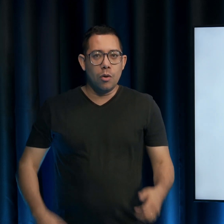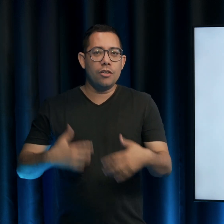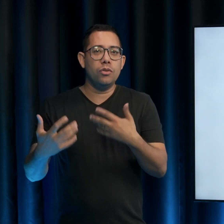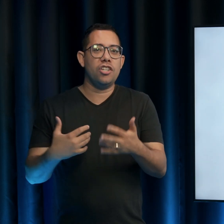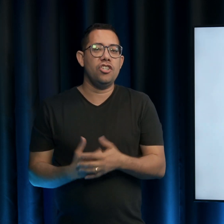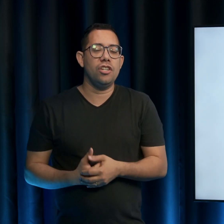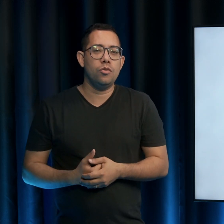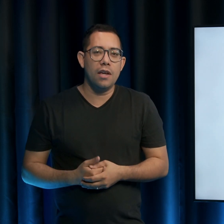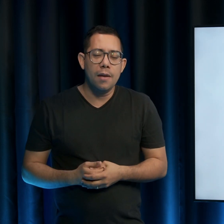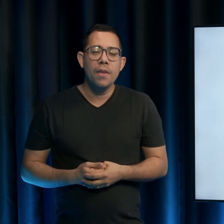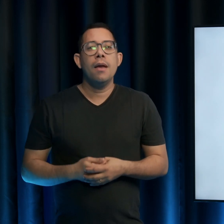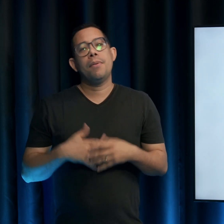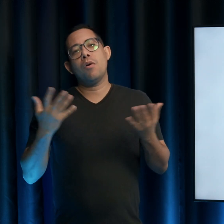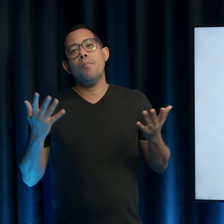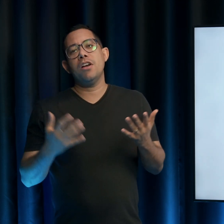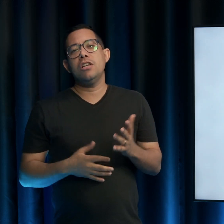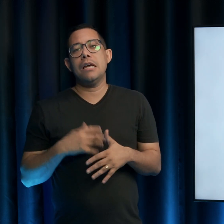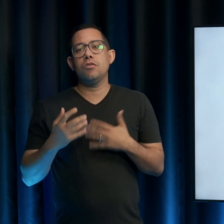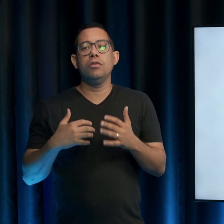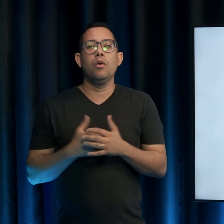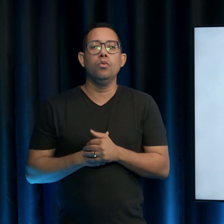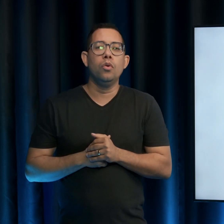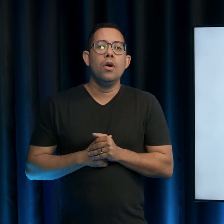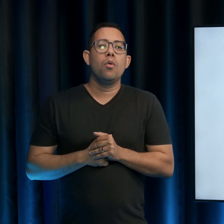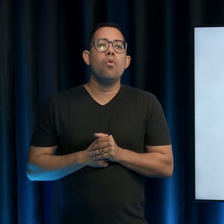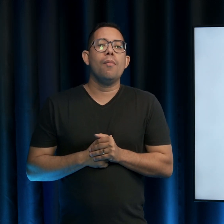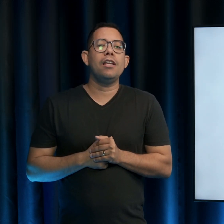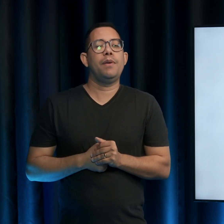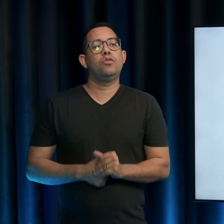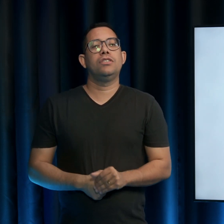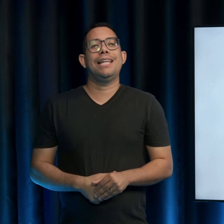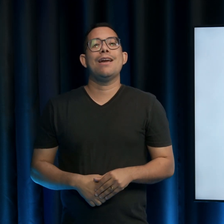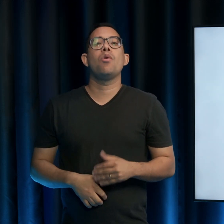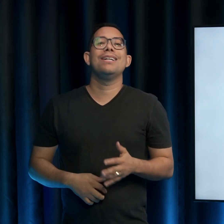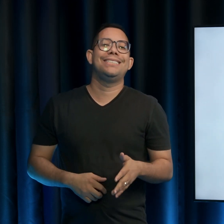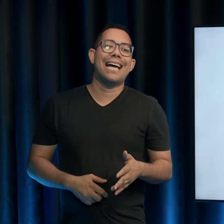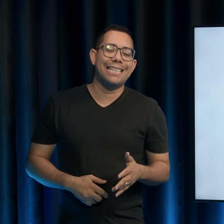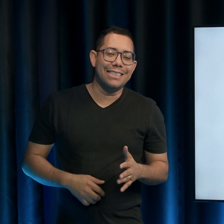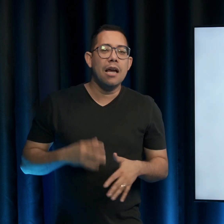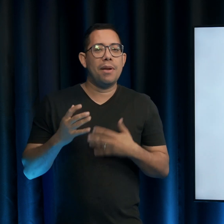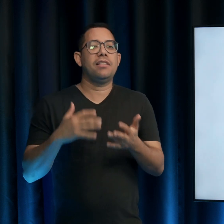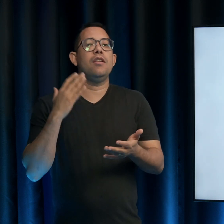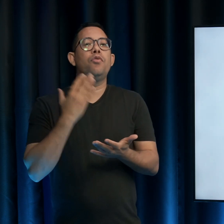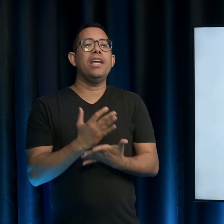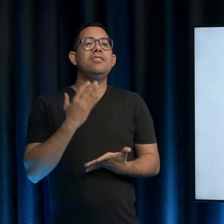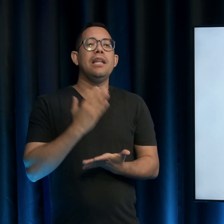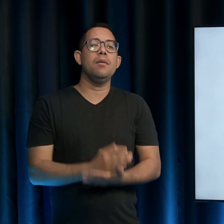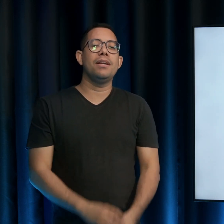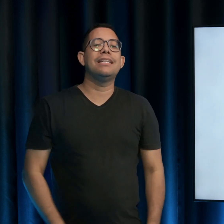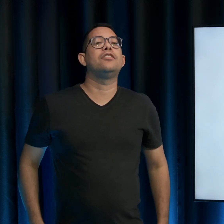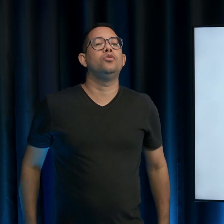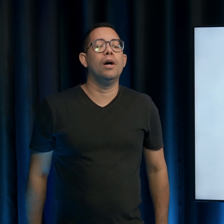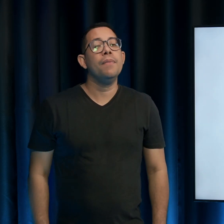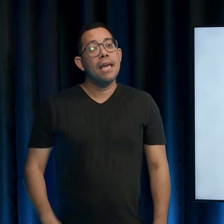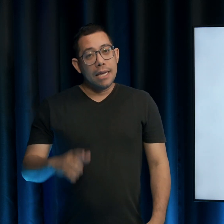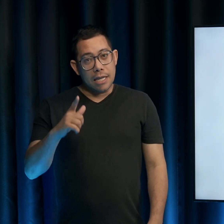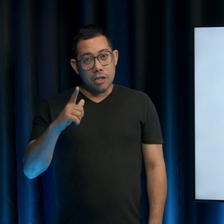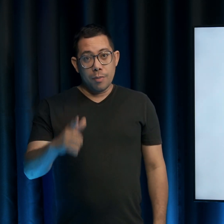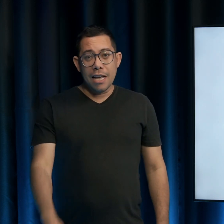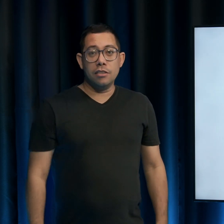ajuda a gente nisso aí, para compartilhar esse conteúdo com mais pessoas serem alcançadas, para serem influentes em Libras na sua igreja. Beleza? Então